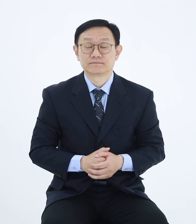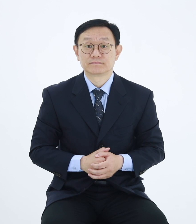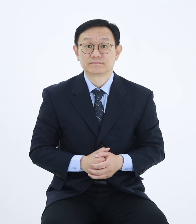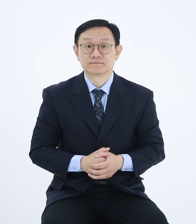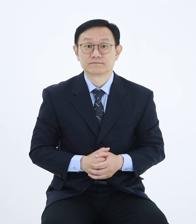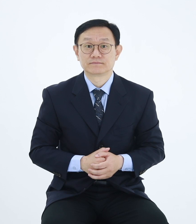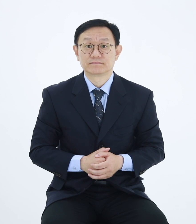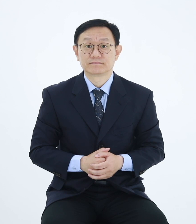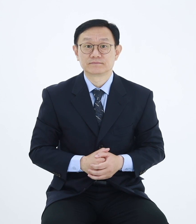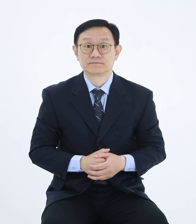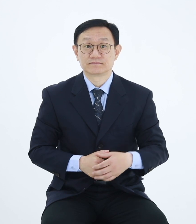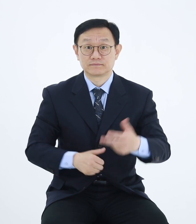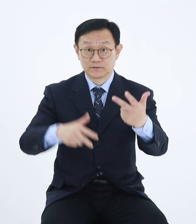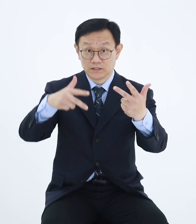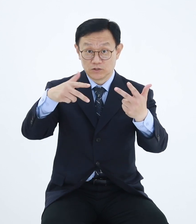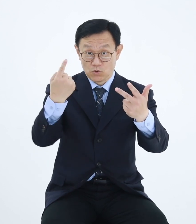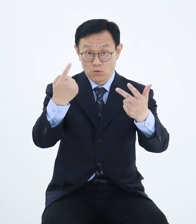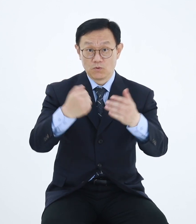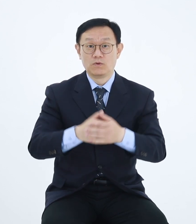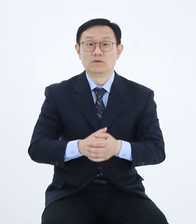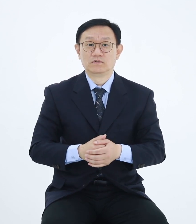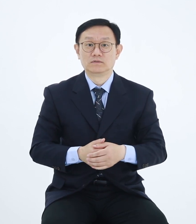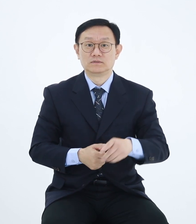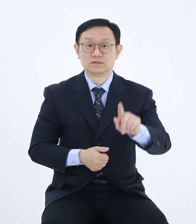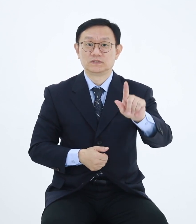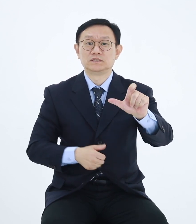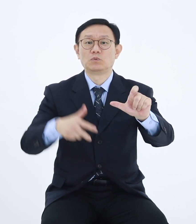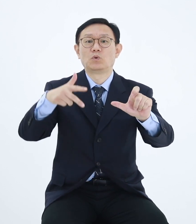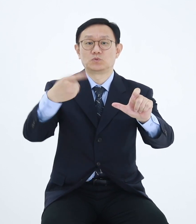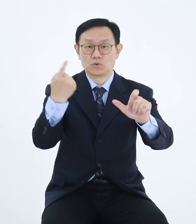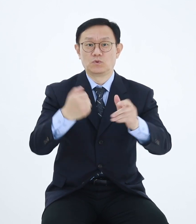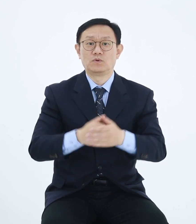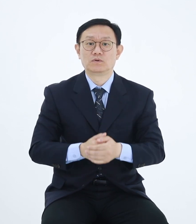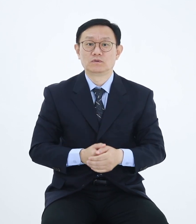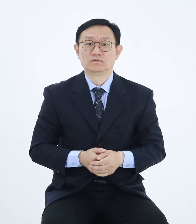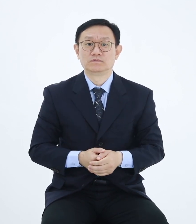관련 조항 제7조 제15조 제16조